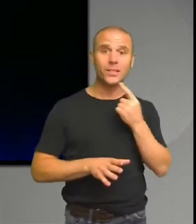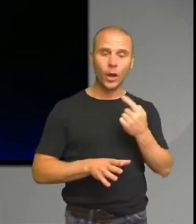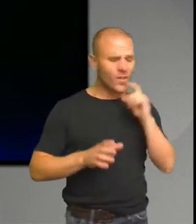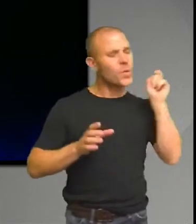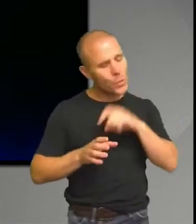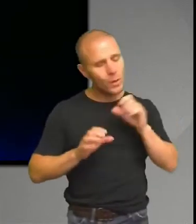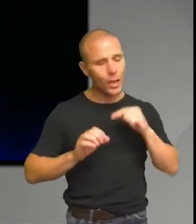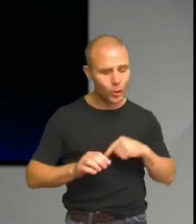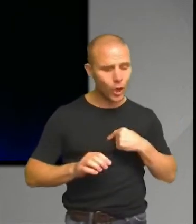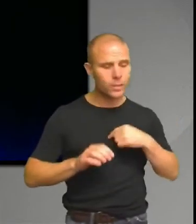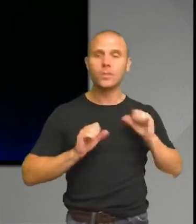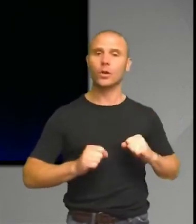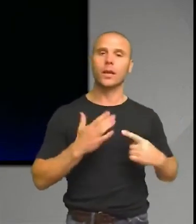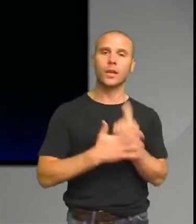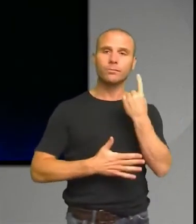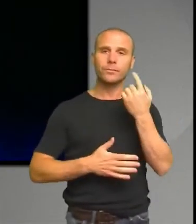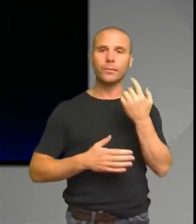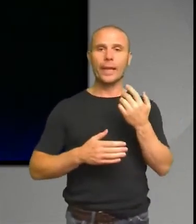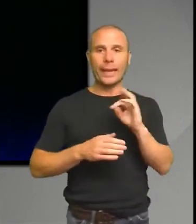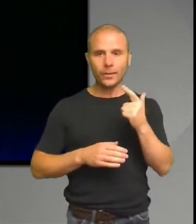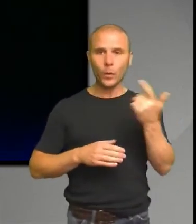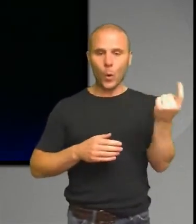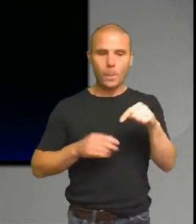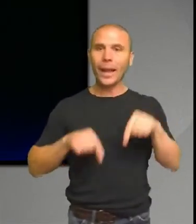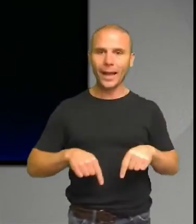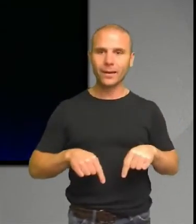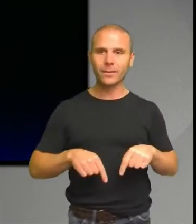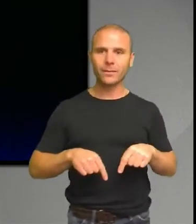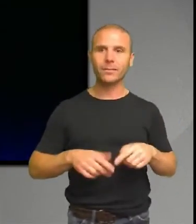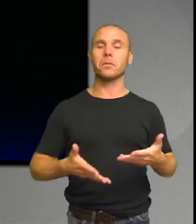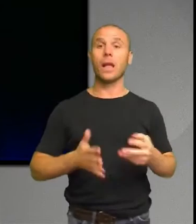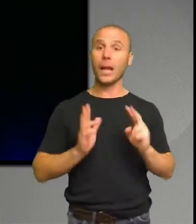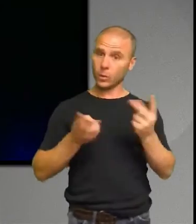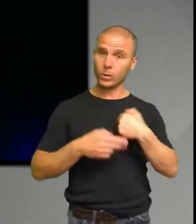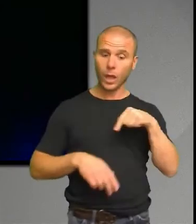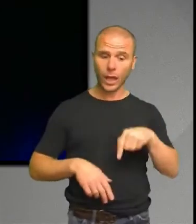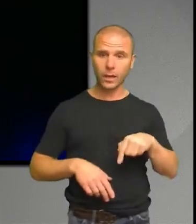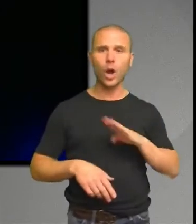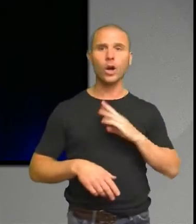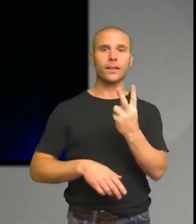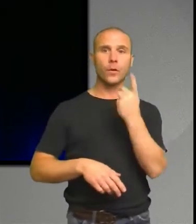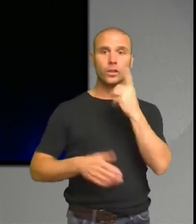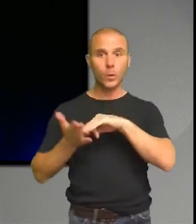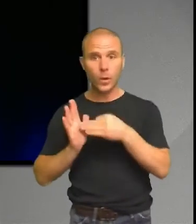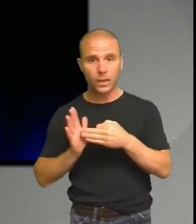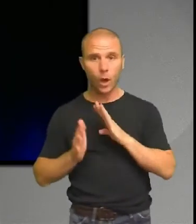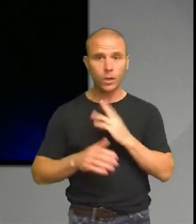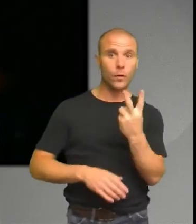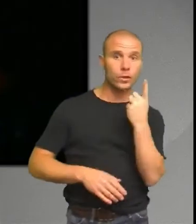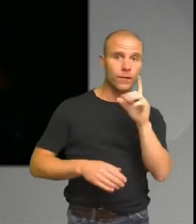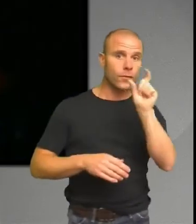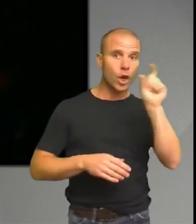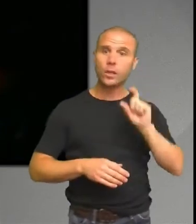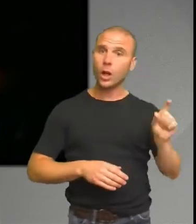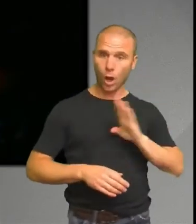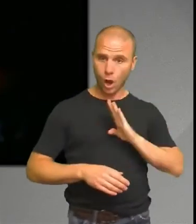så står jag här. Ändå har jag två projekt igång. Två företag.